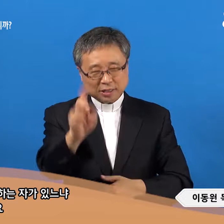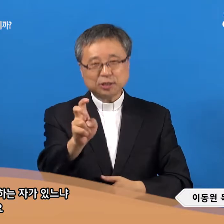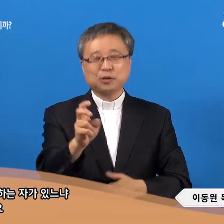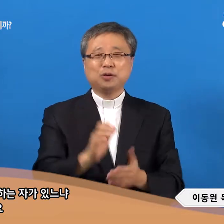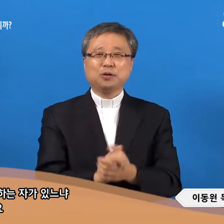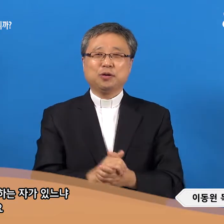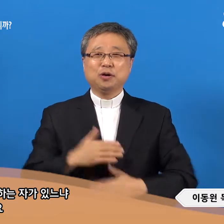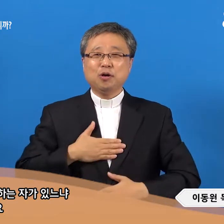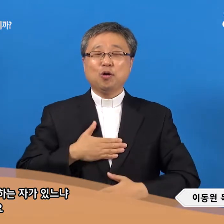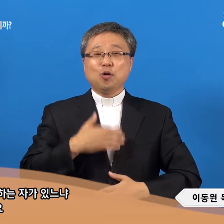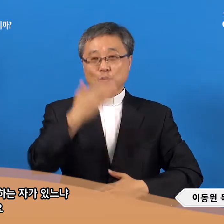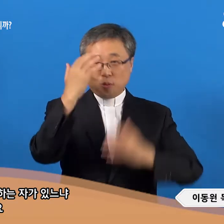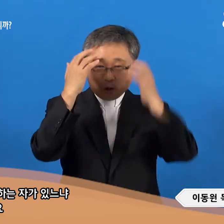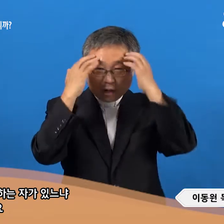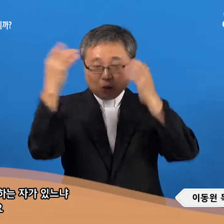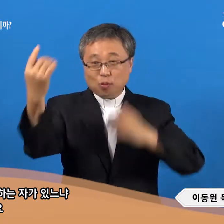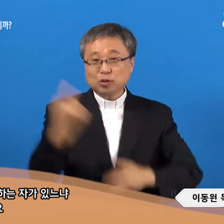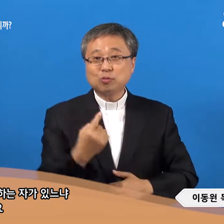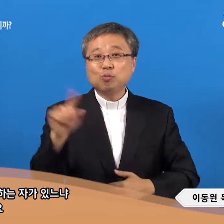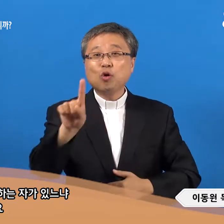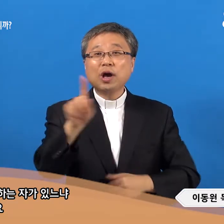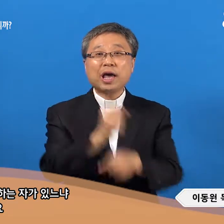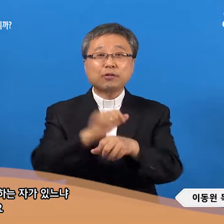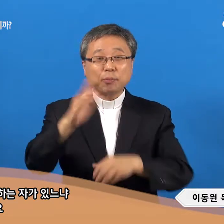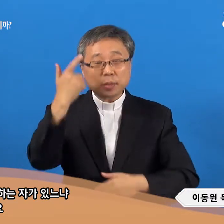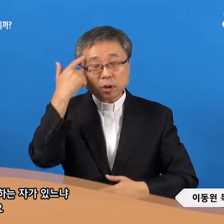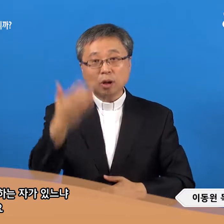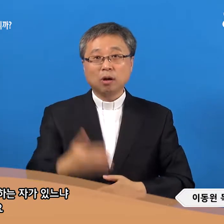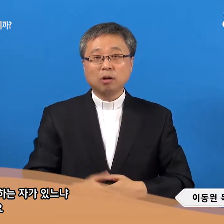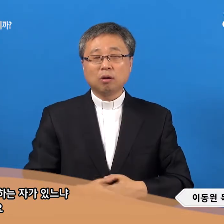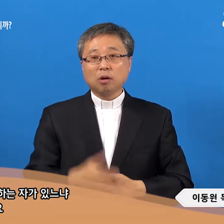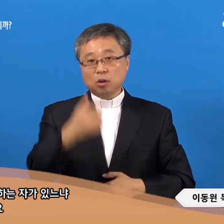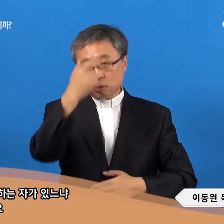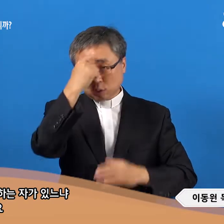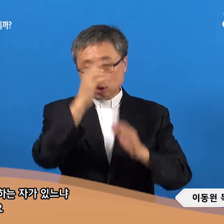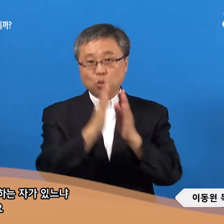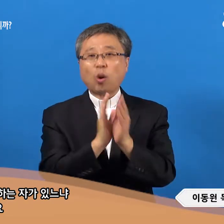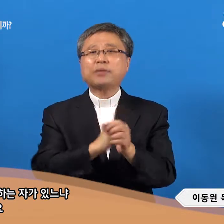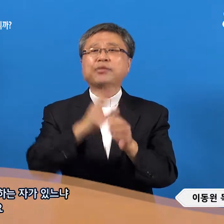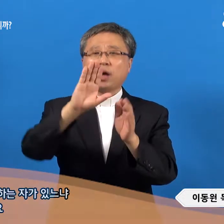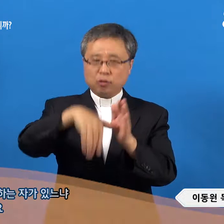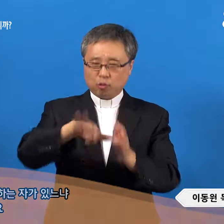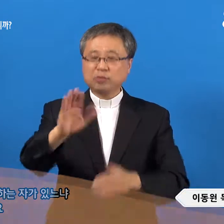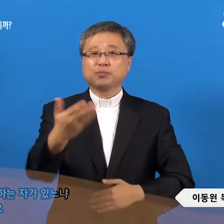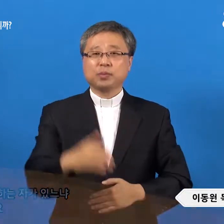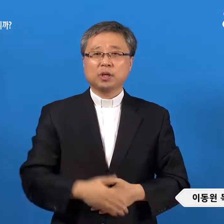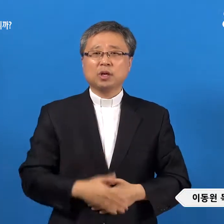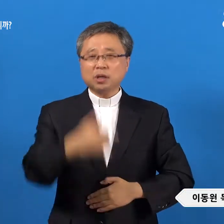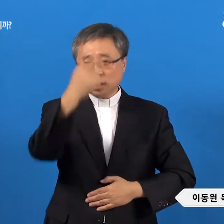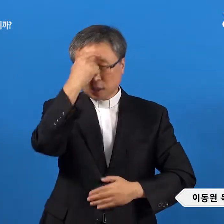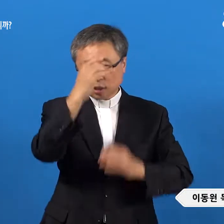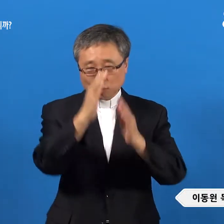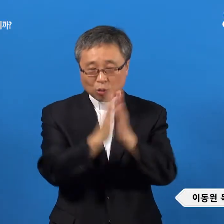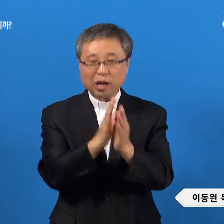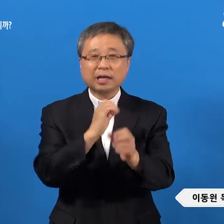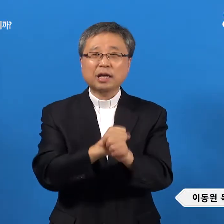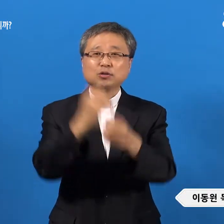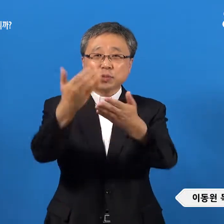자, 고난이 왔어요. 그럼 뭐 해야 돼요? 기도할 때가 되었구나. 기도를 시키는구나. 고난이 올